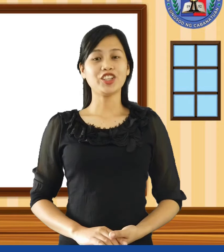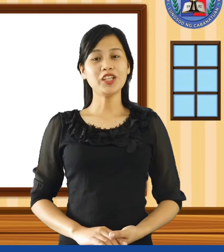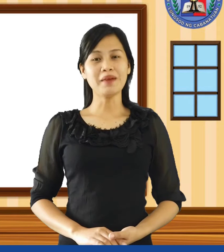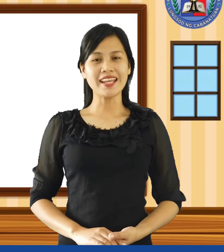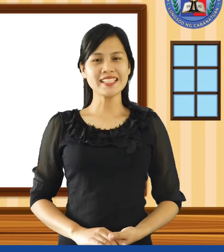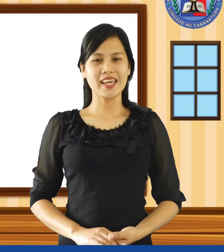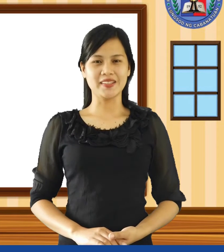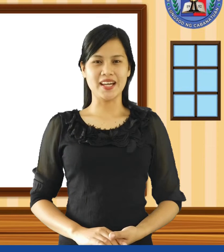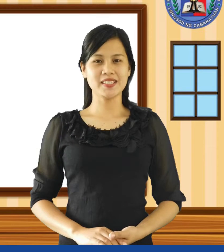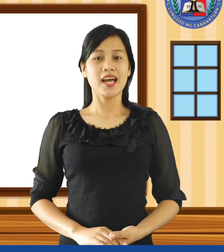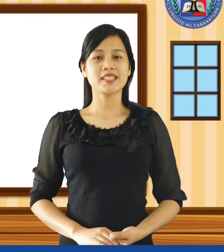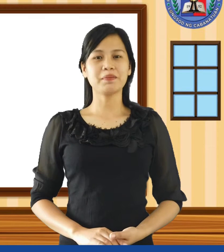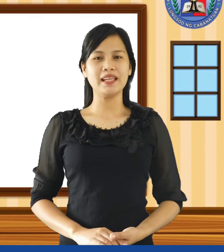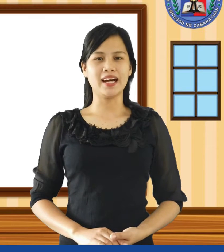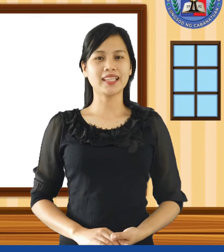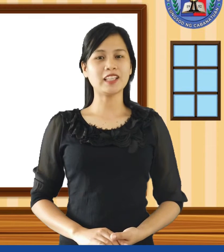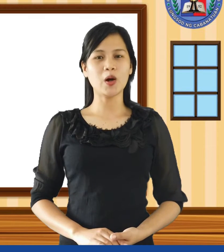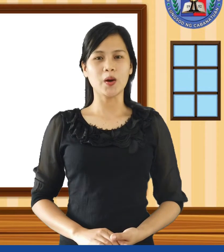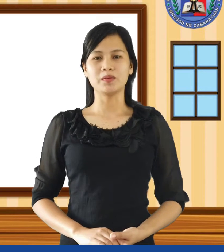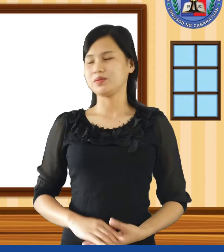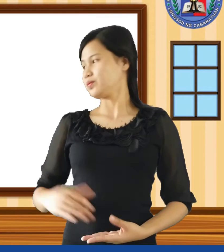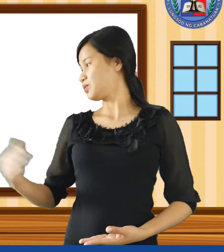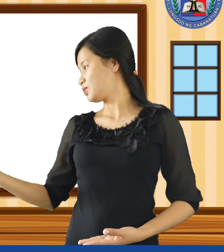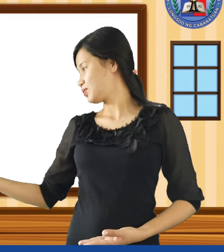Ito naman ang senyas sa bilang tatlo.